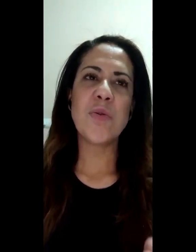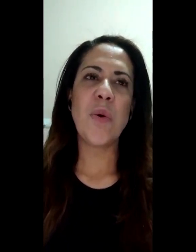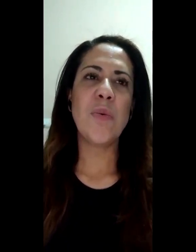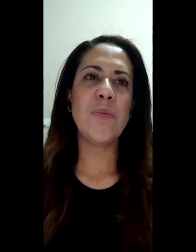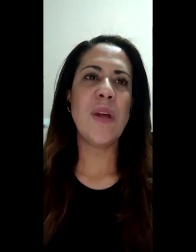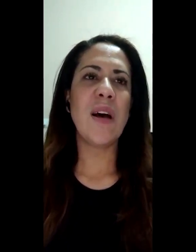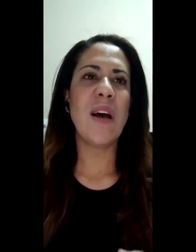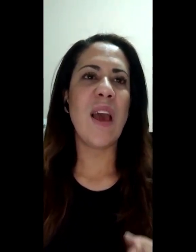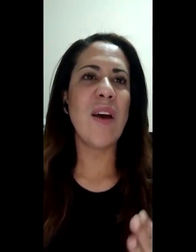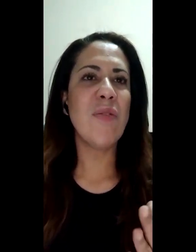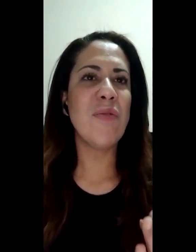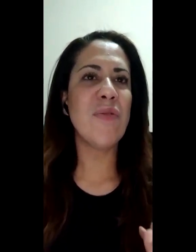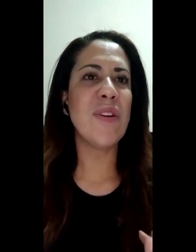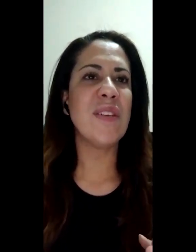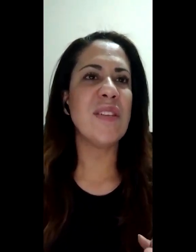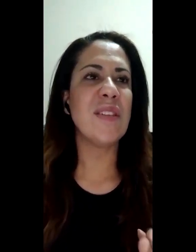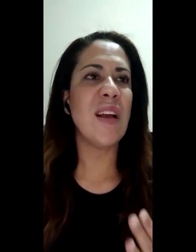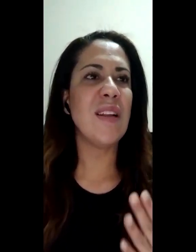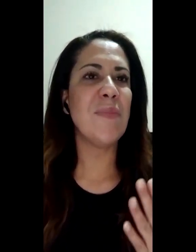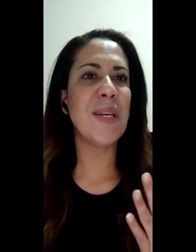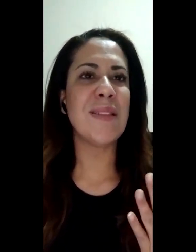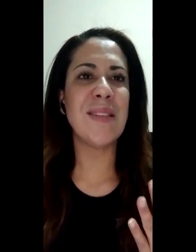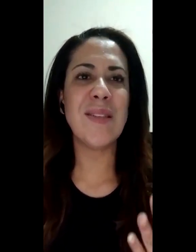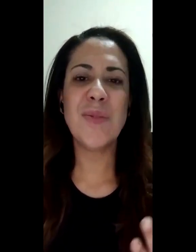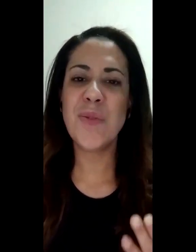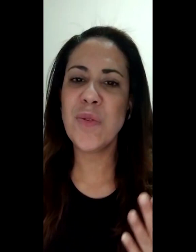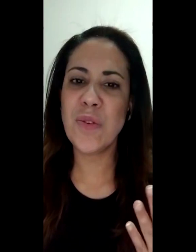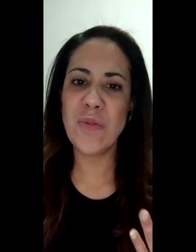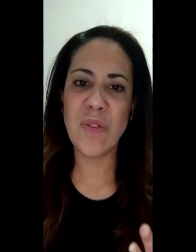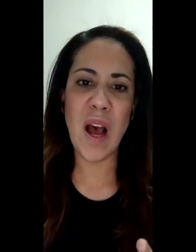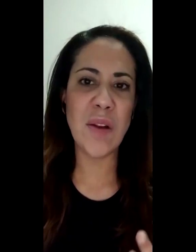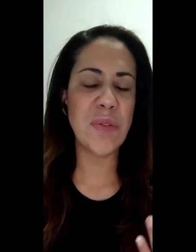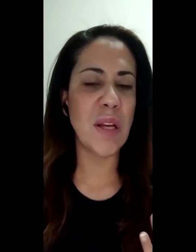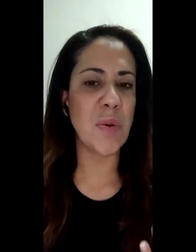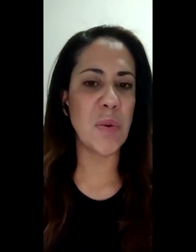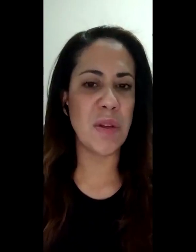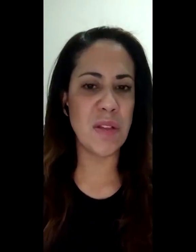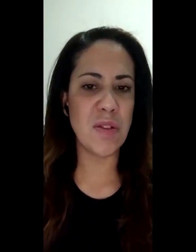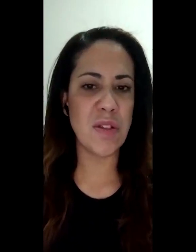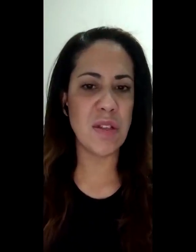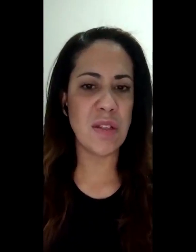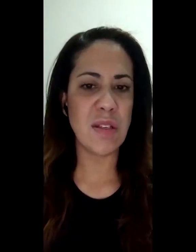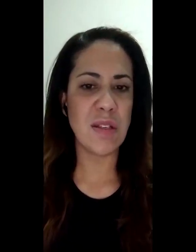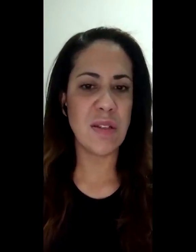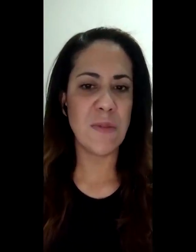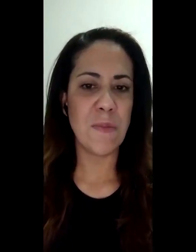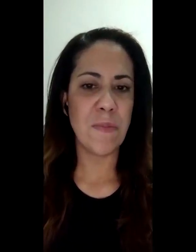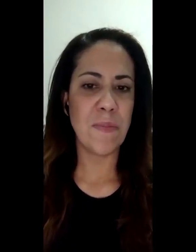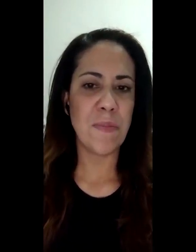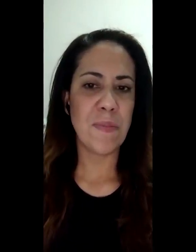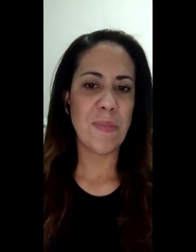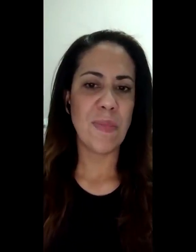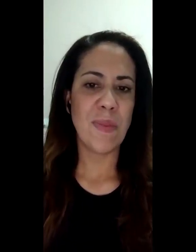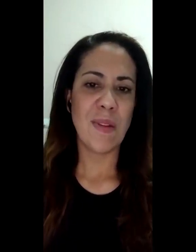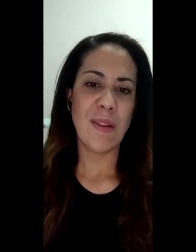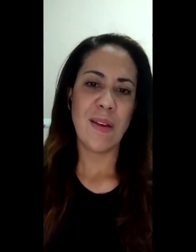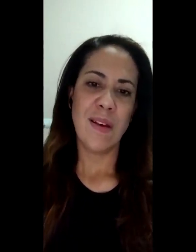o som da relva se alimentando do orvalho da noite.